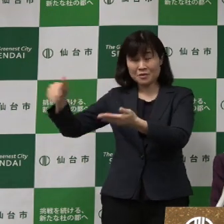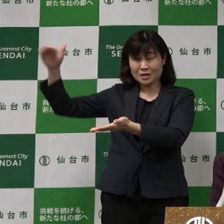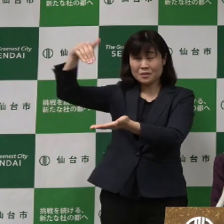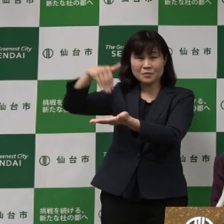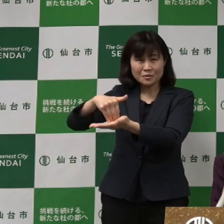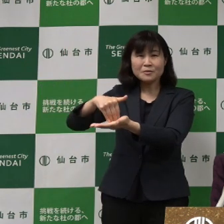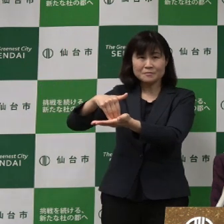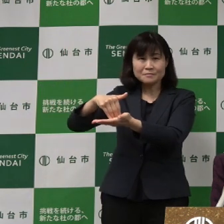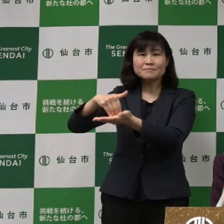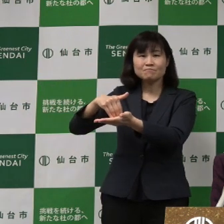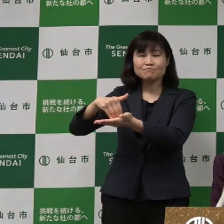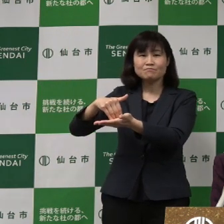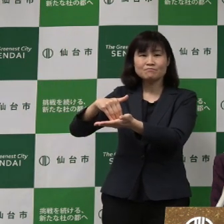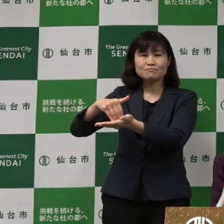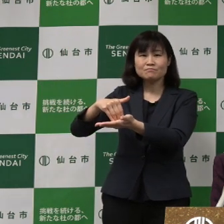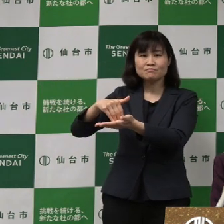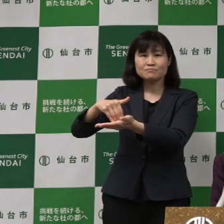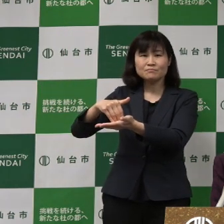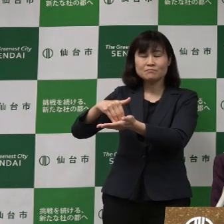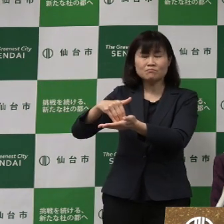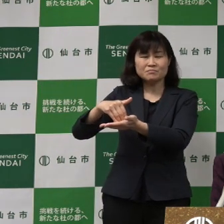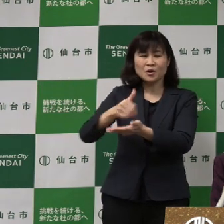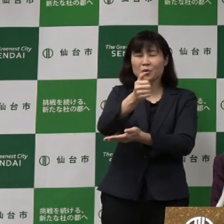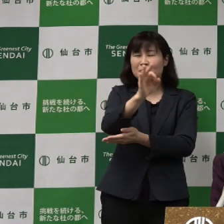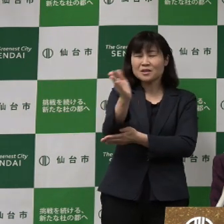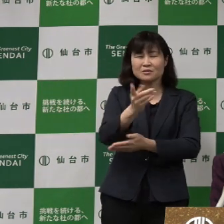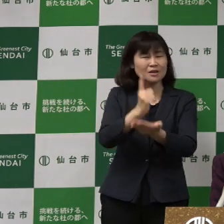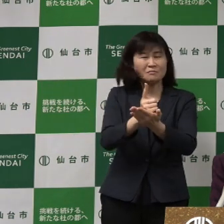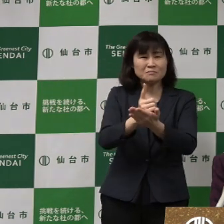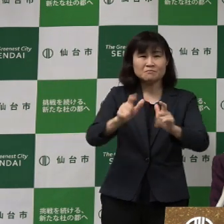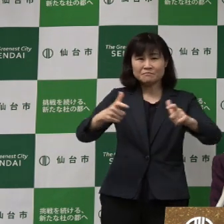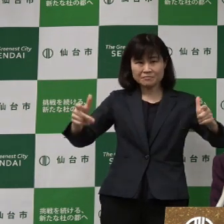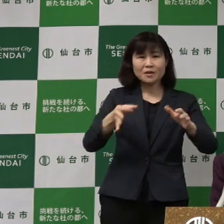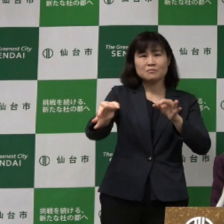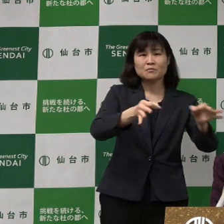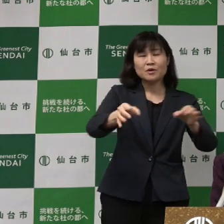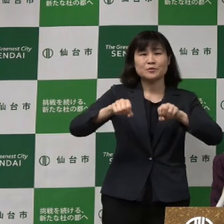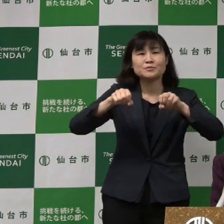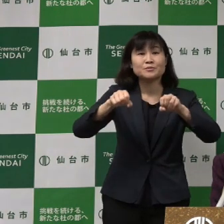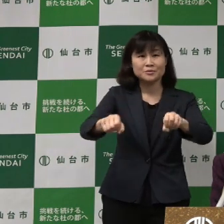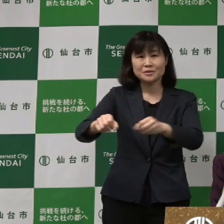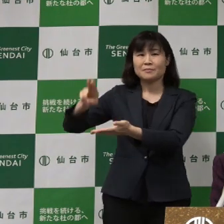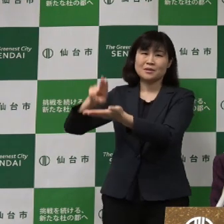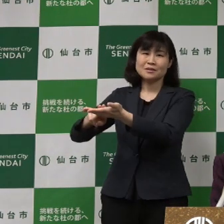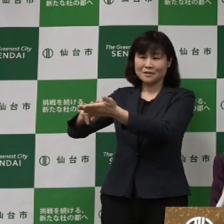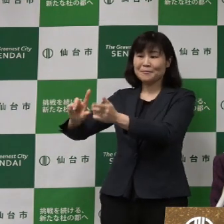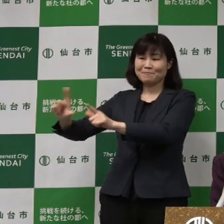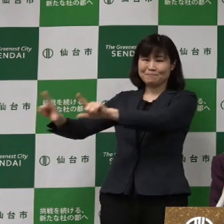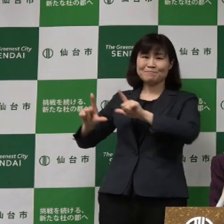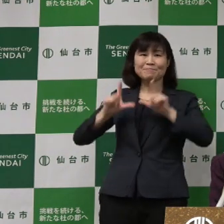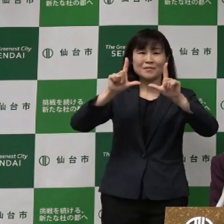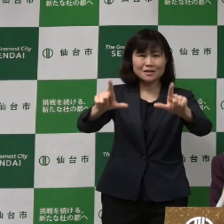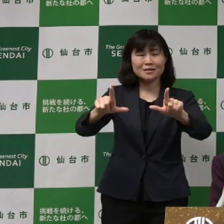会のところで拡充を検討するということで発表されて、今日こういうふうに発表されたと思います